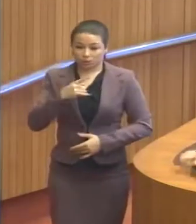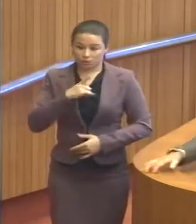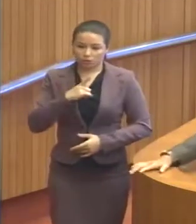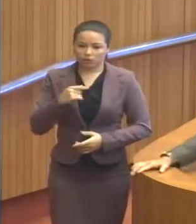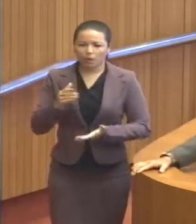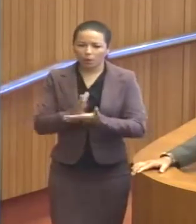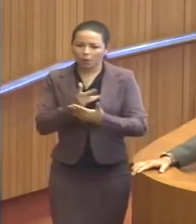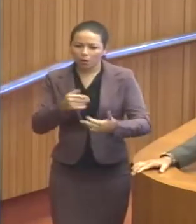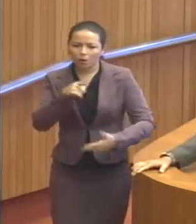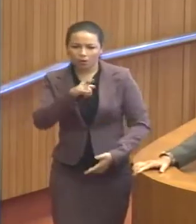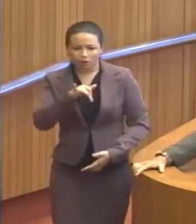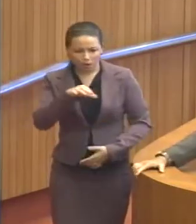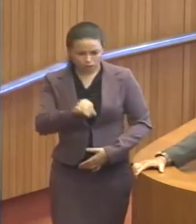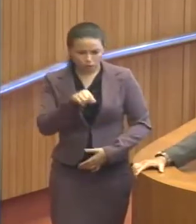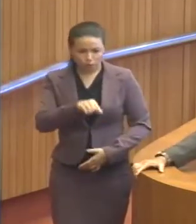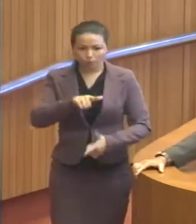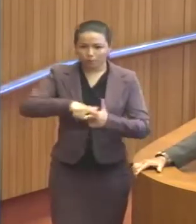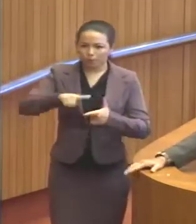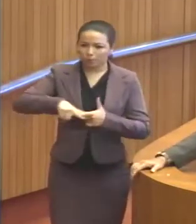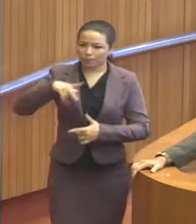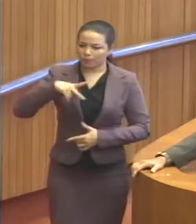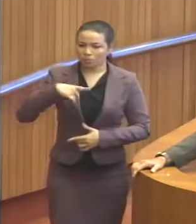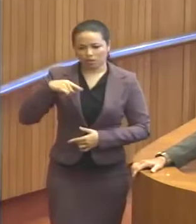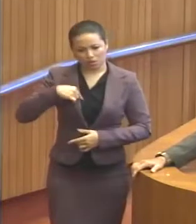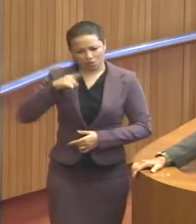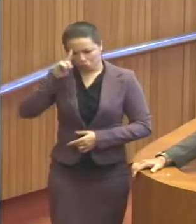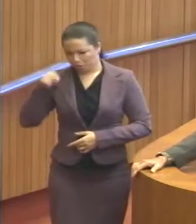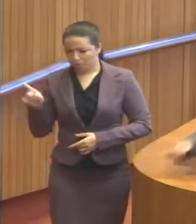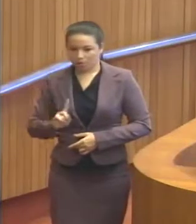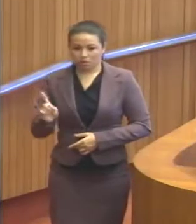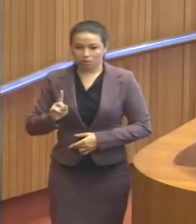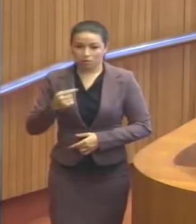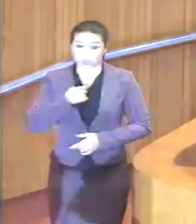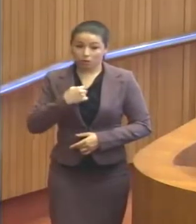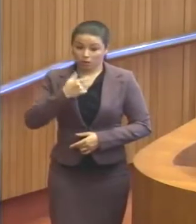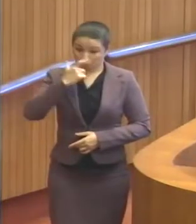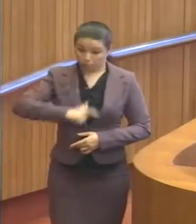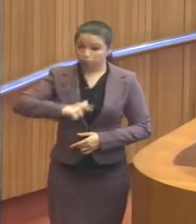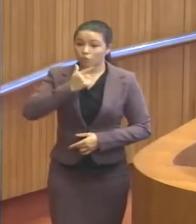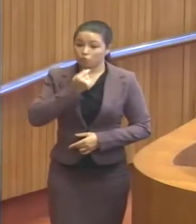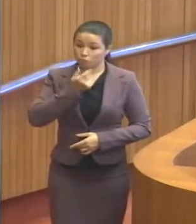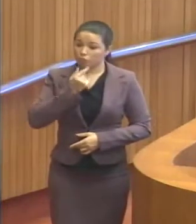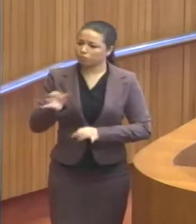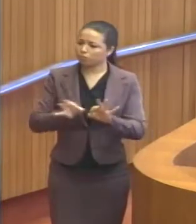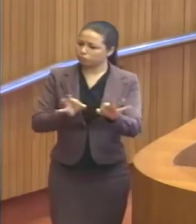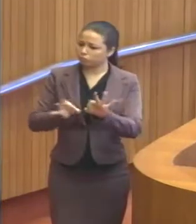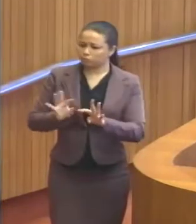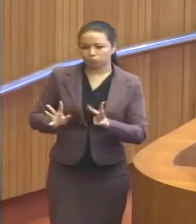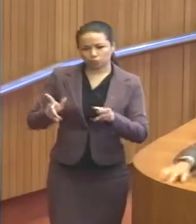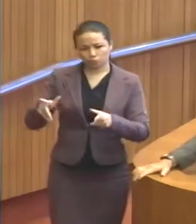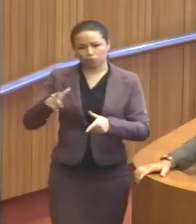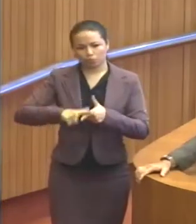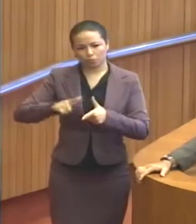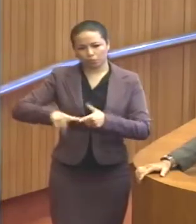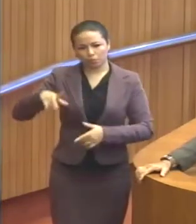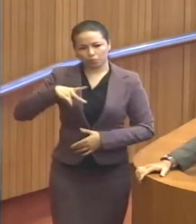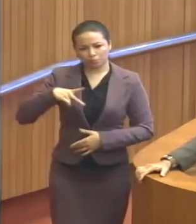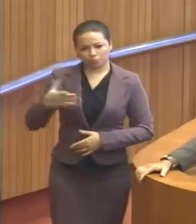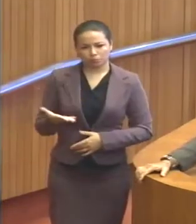com o Décio Sá, algum problema particular, eu não ia mandar. Eu sou homem para resolver meus problemas